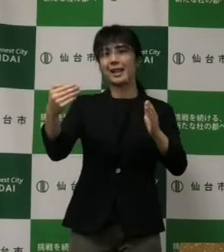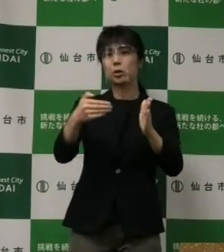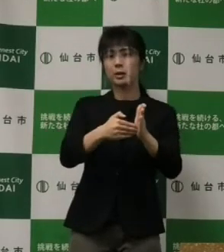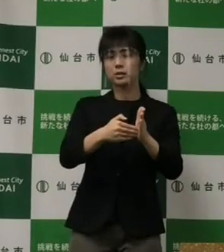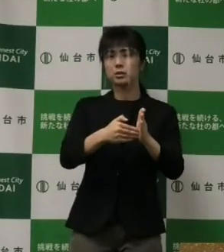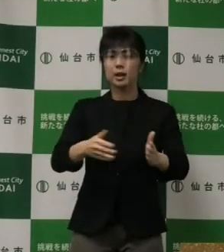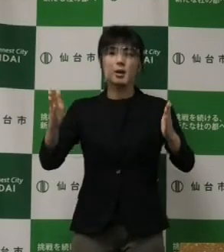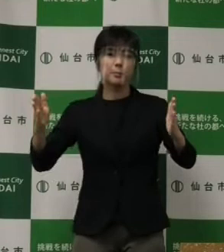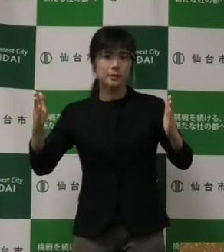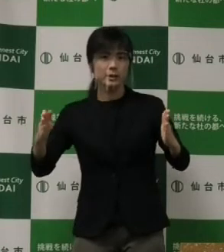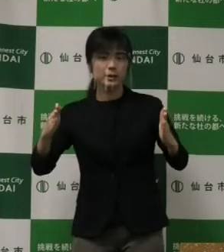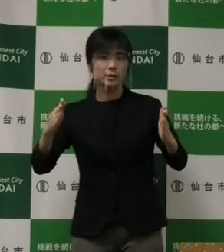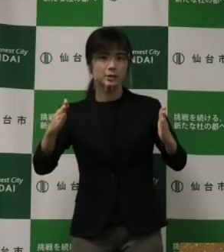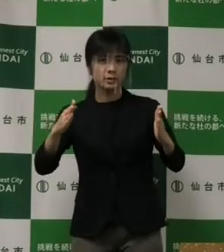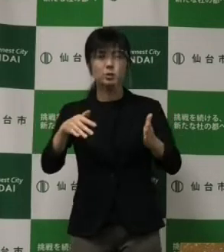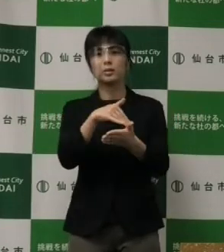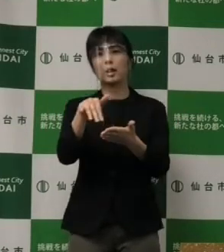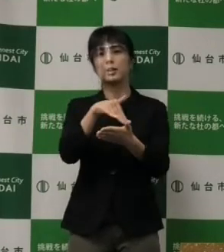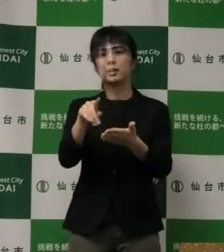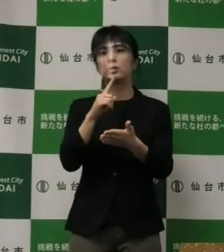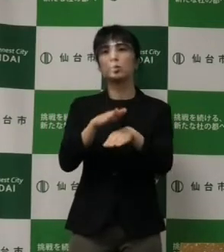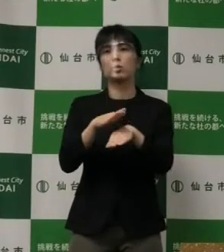見ていくということで計算をしてございます。